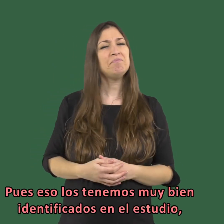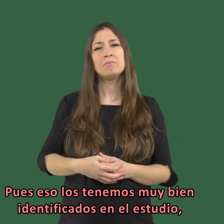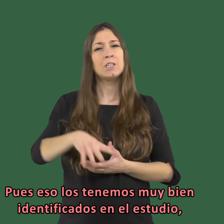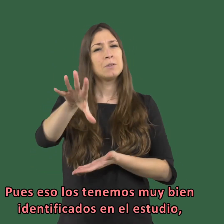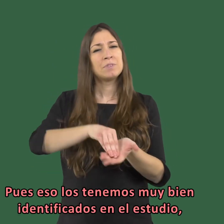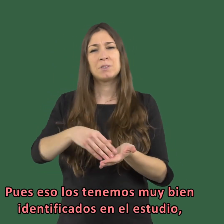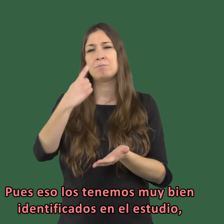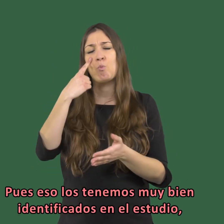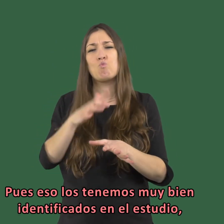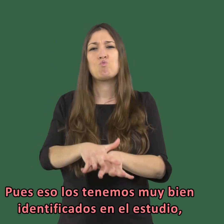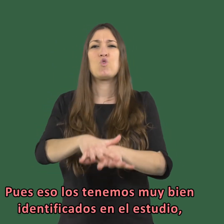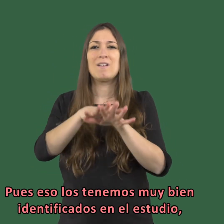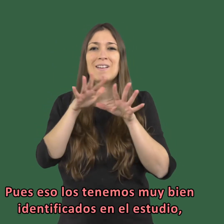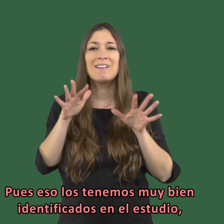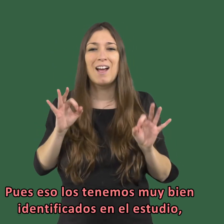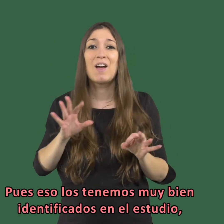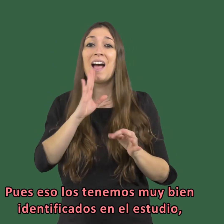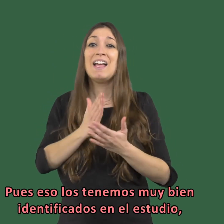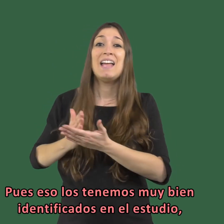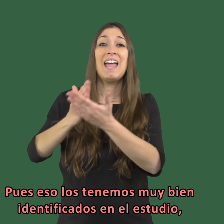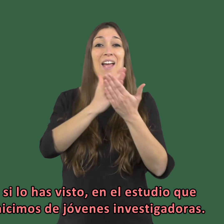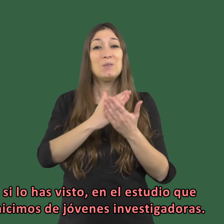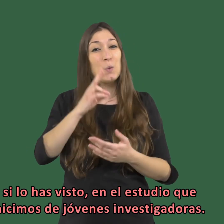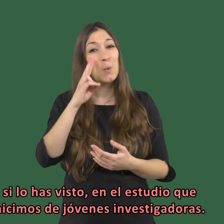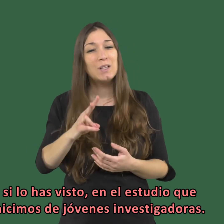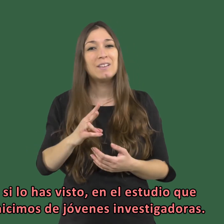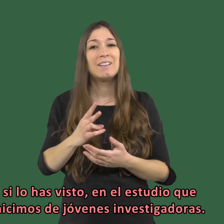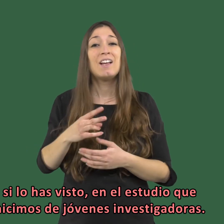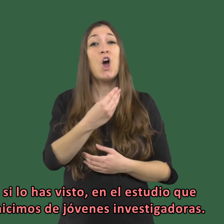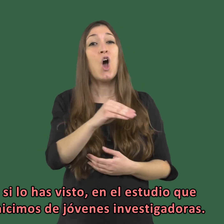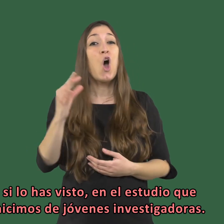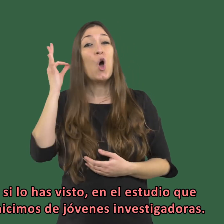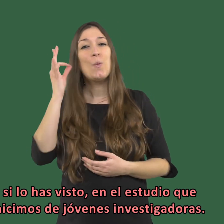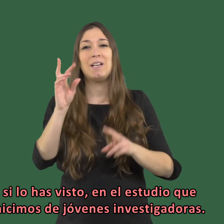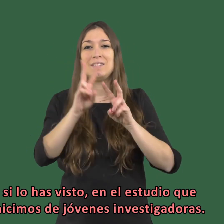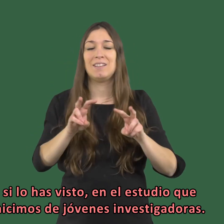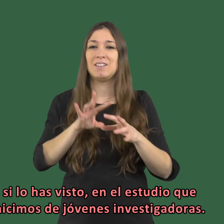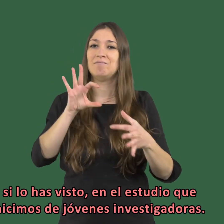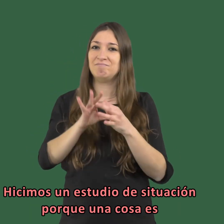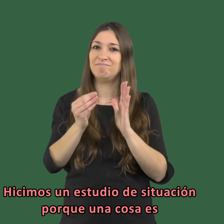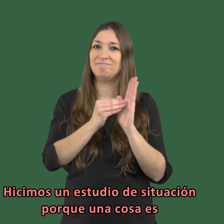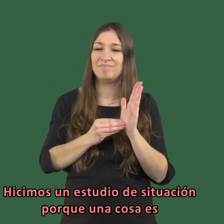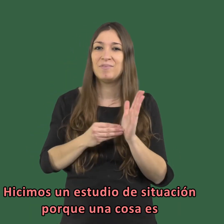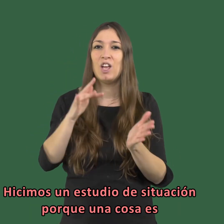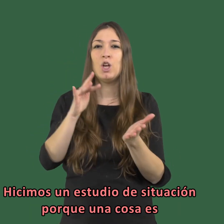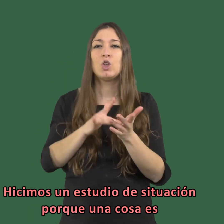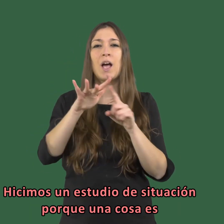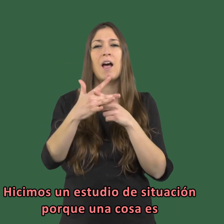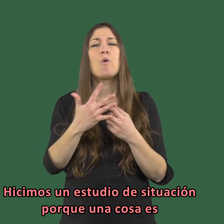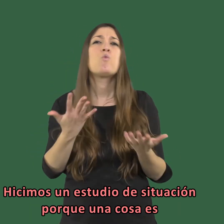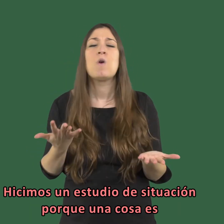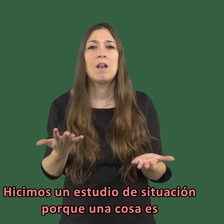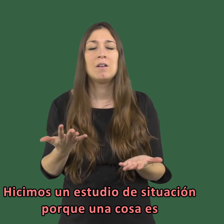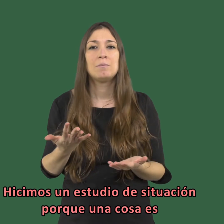muy bien identificados en el estudio, no sé si lo habéis visto, en el estudio que hicimos de jóvenes investigadoras. Hicimos un estudio de